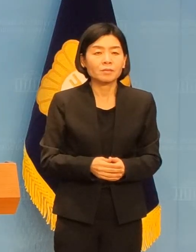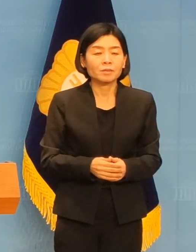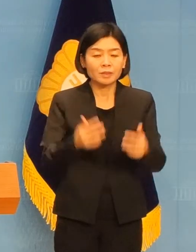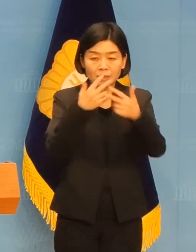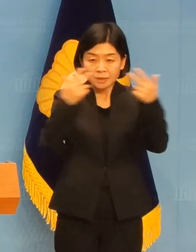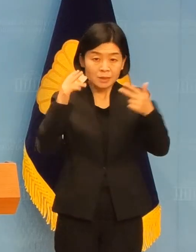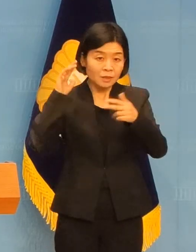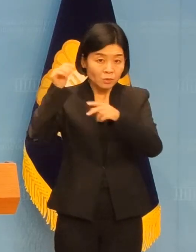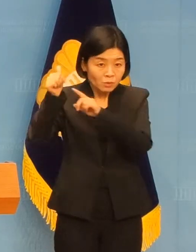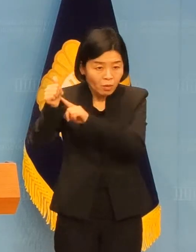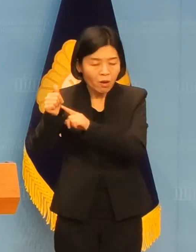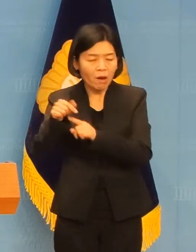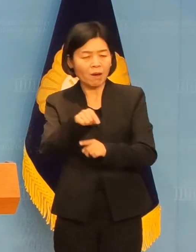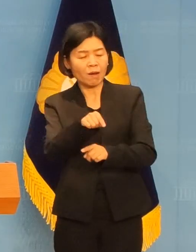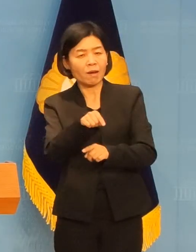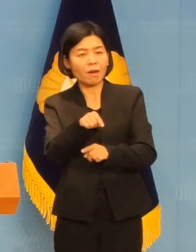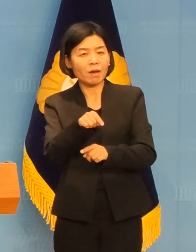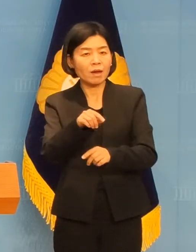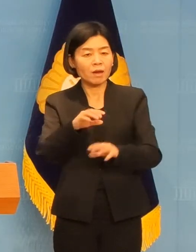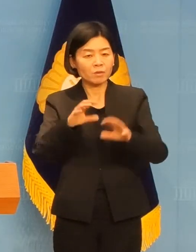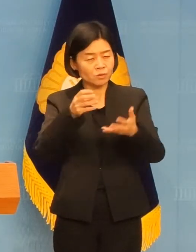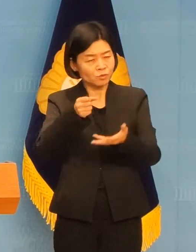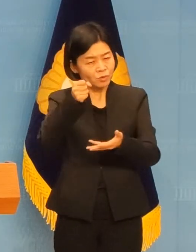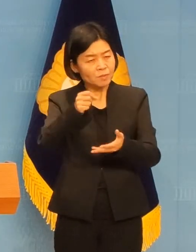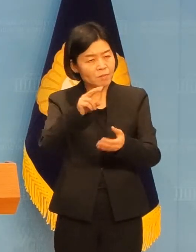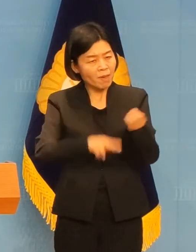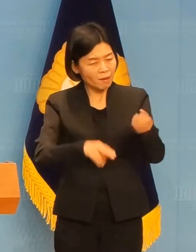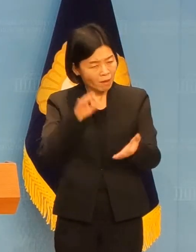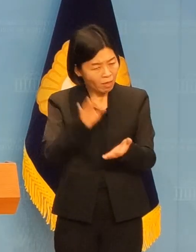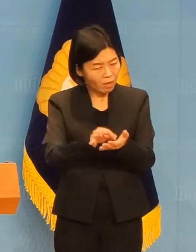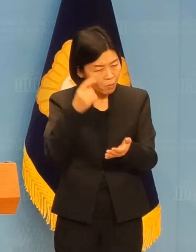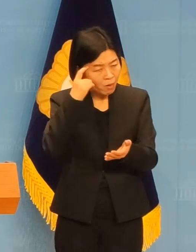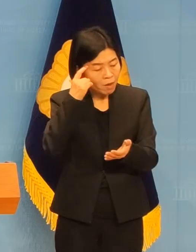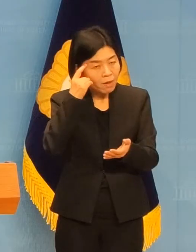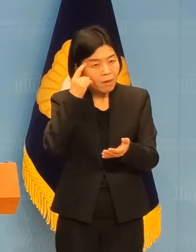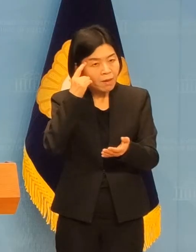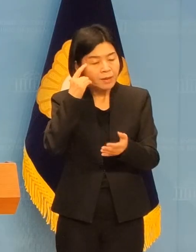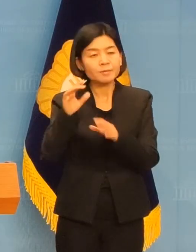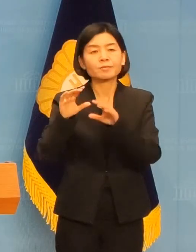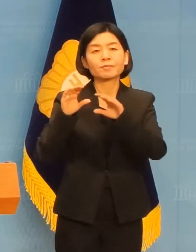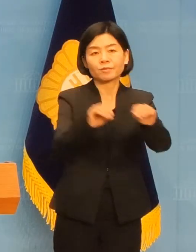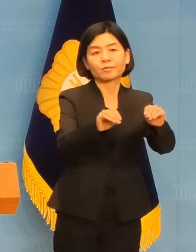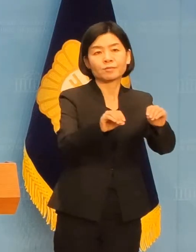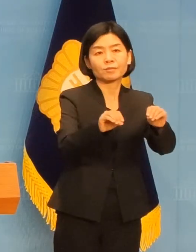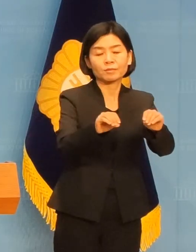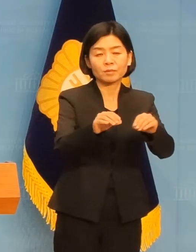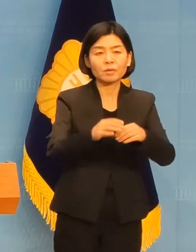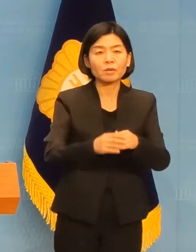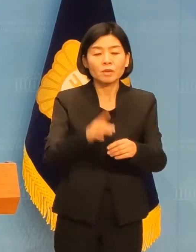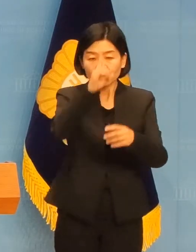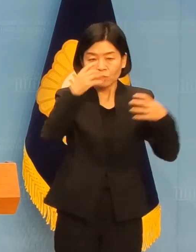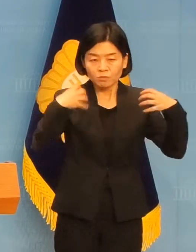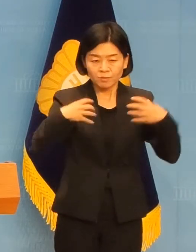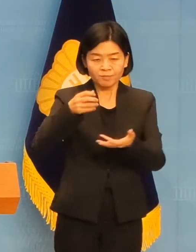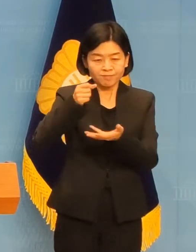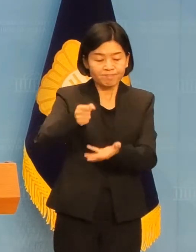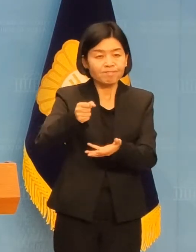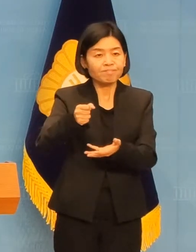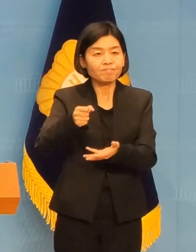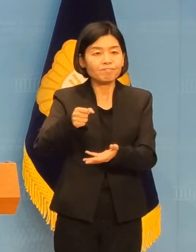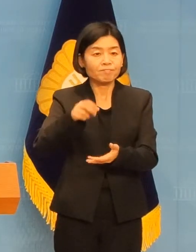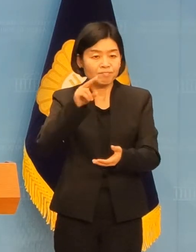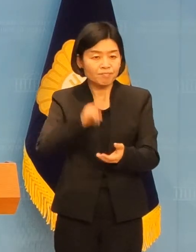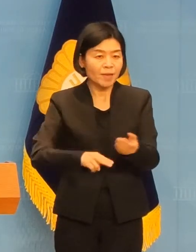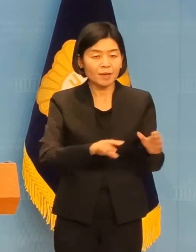이재명 대통령은 이러한 불투명한 매각 관행을 즉시 중단시키고 정부 자산 매각 전면